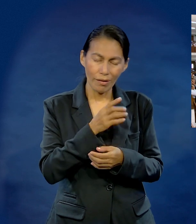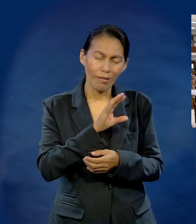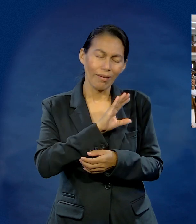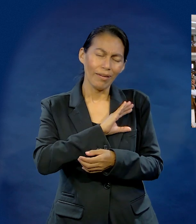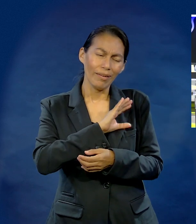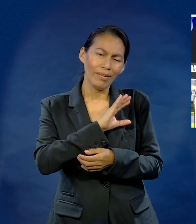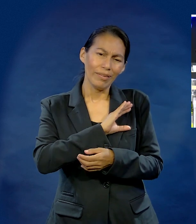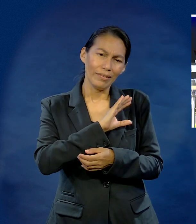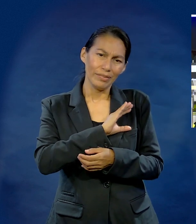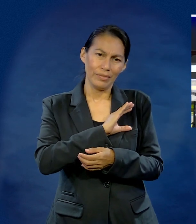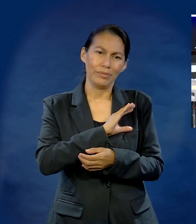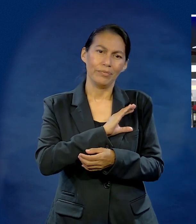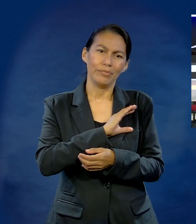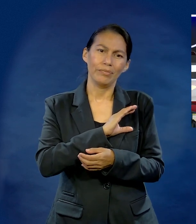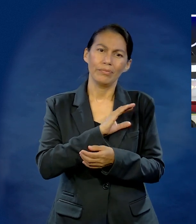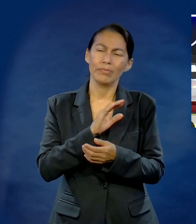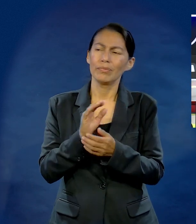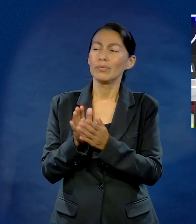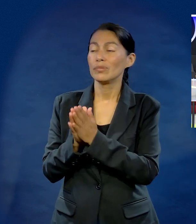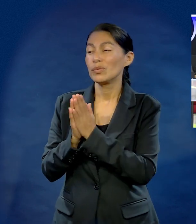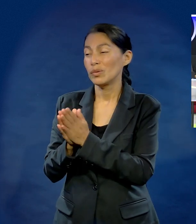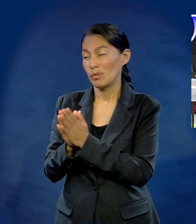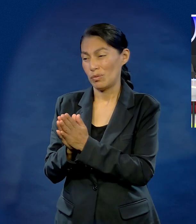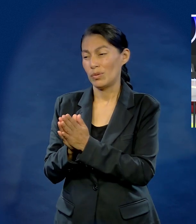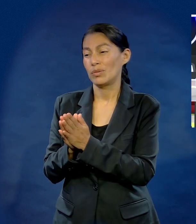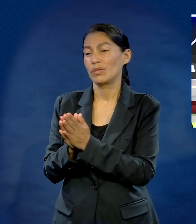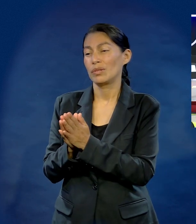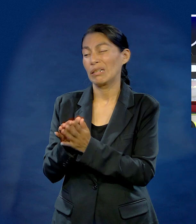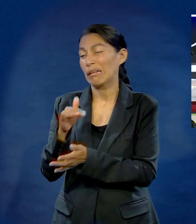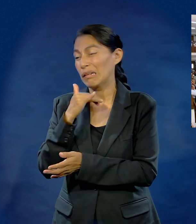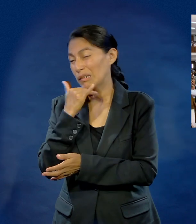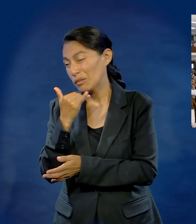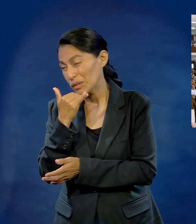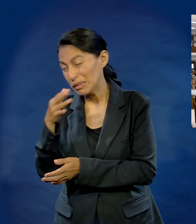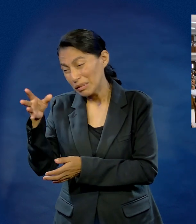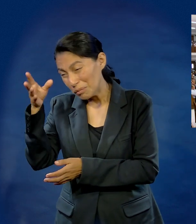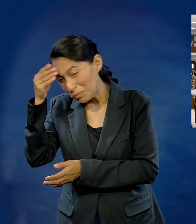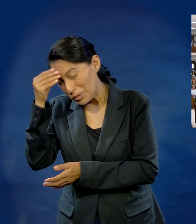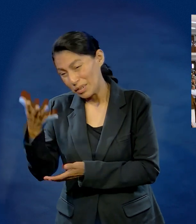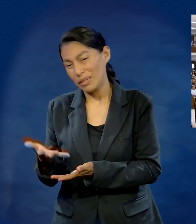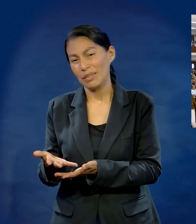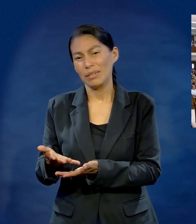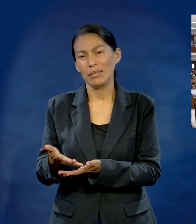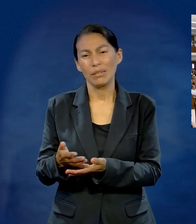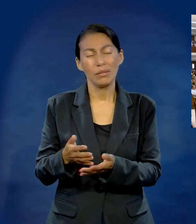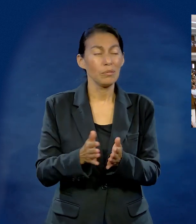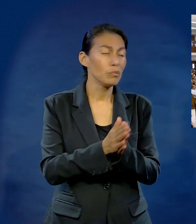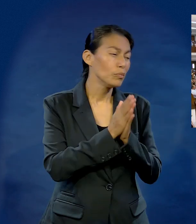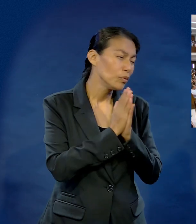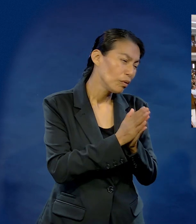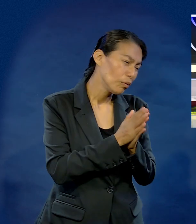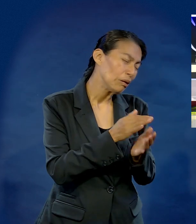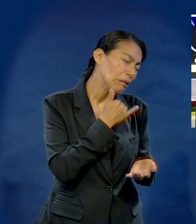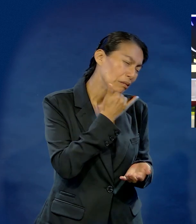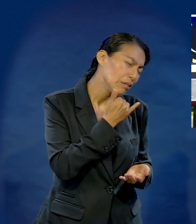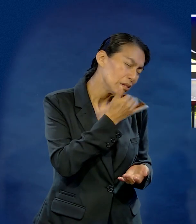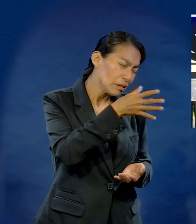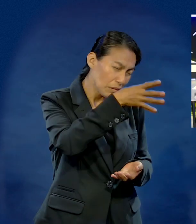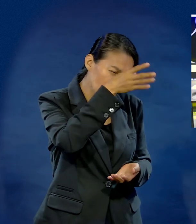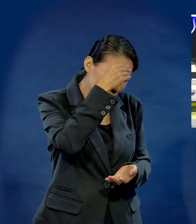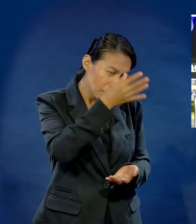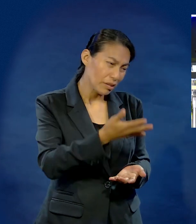La primera vez perdonamos, todo se arregló. Segunda vez perdonamos, todo se arregló. Tercera, cuarta, quinta. Pastor,